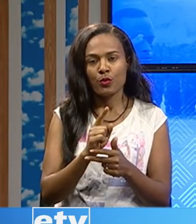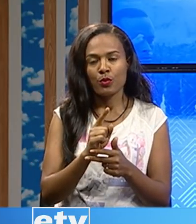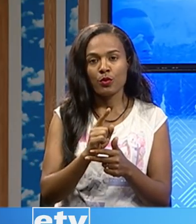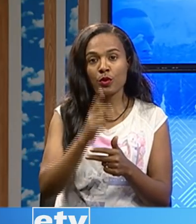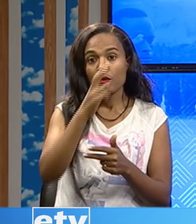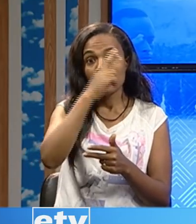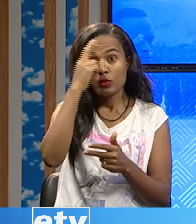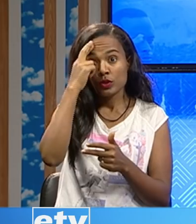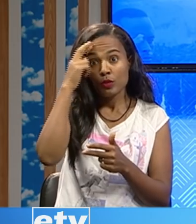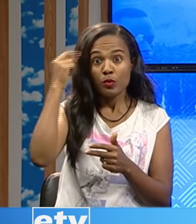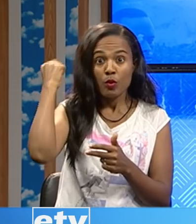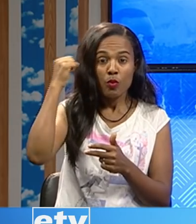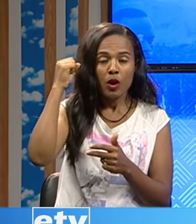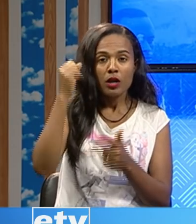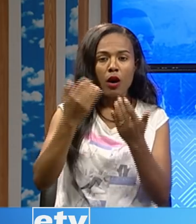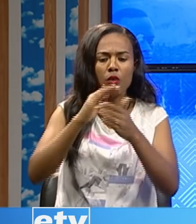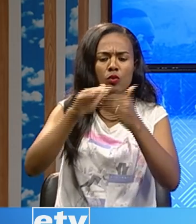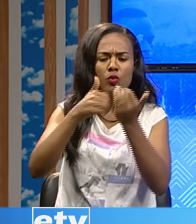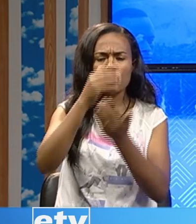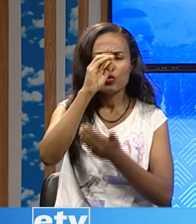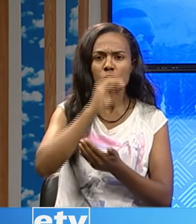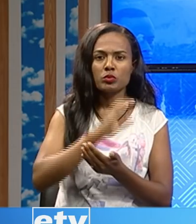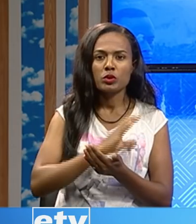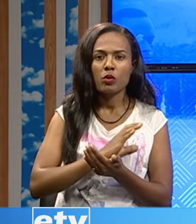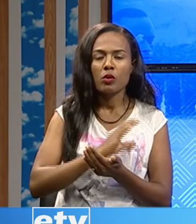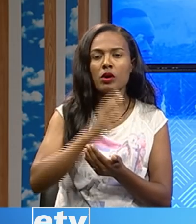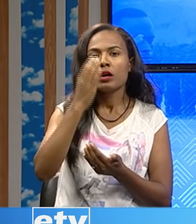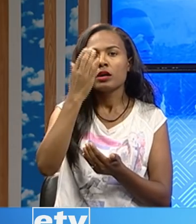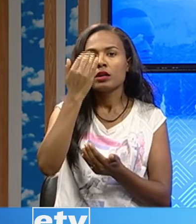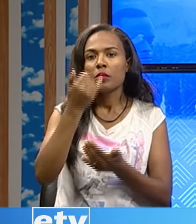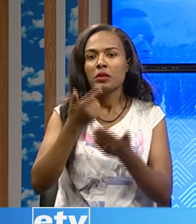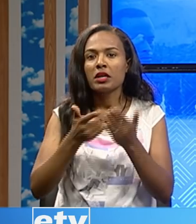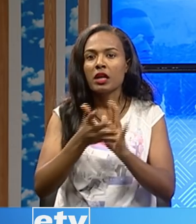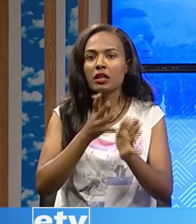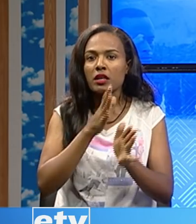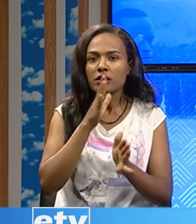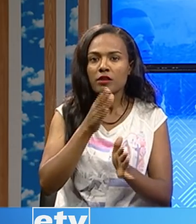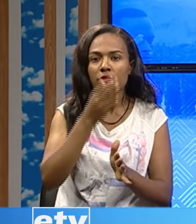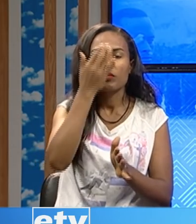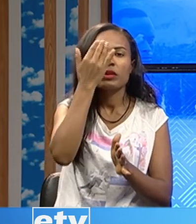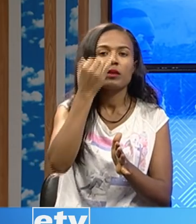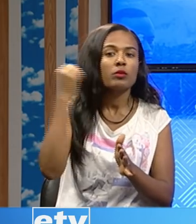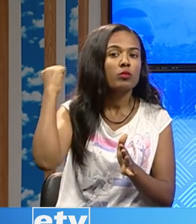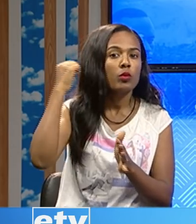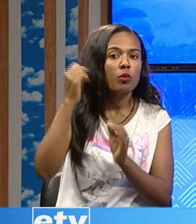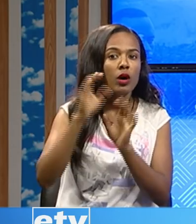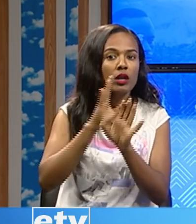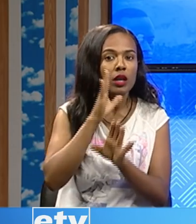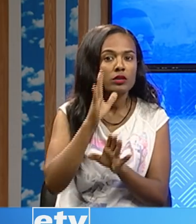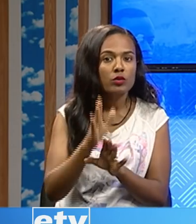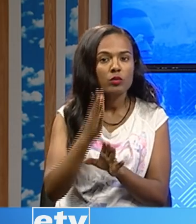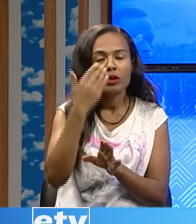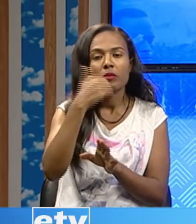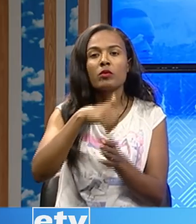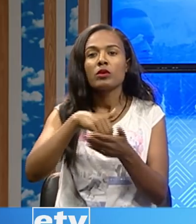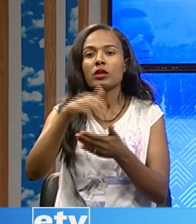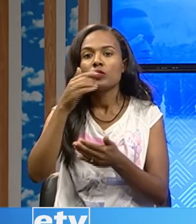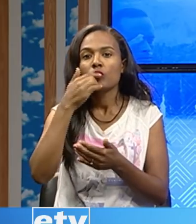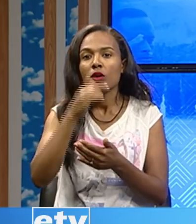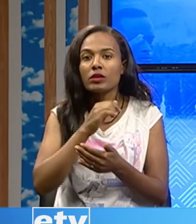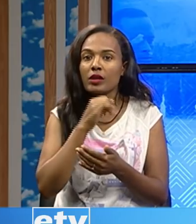because ፕሮፓጋንዳው አሁን ሁሉ ሰው ለምን ህዝብ አታሰልፉም ለምን ፕሮፓጋንዳ አትሰሩም ለምን ወጣችሁ አትናገሩም ለምን